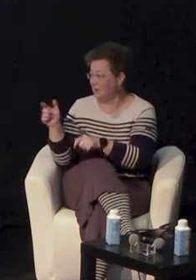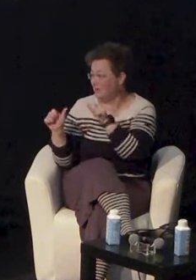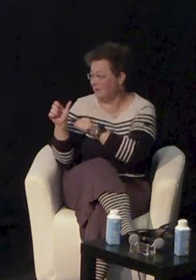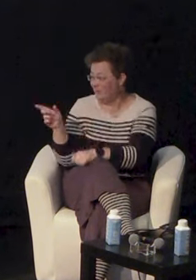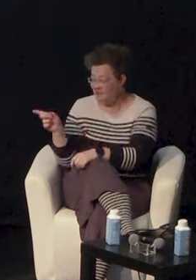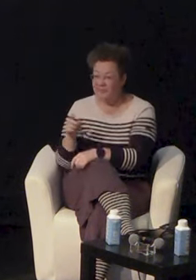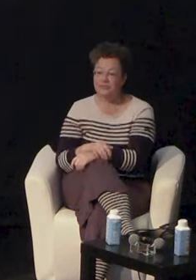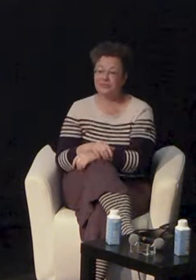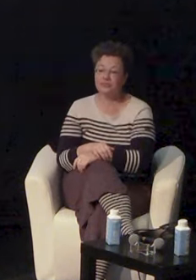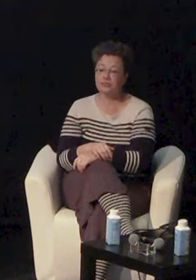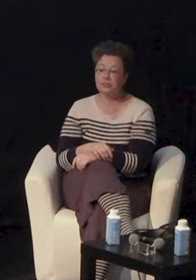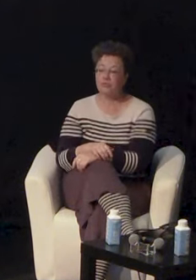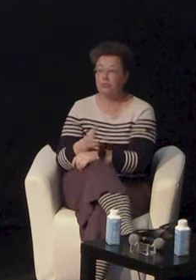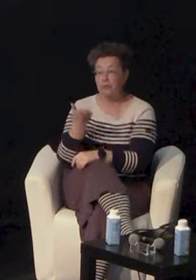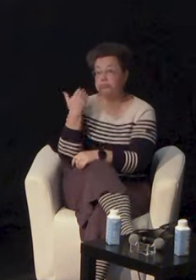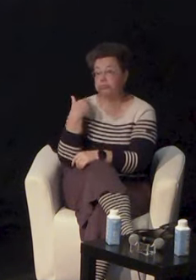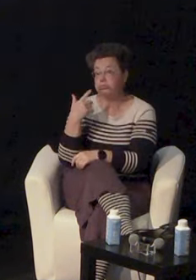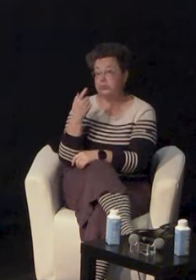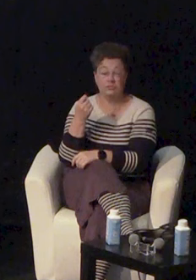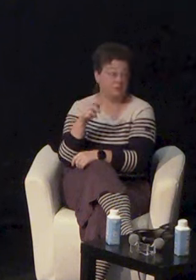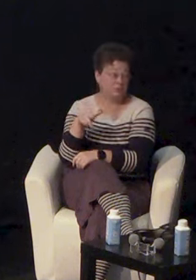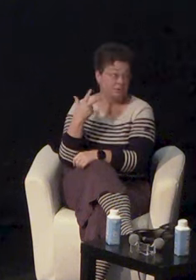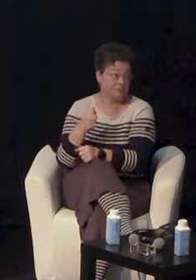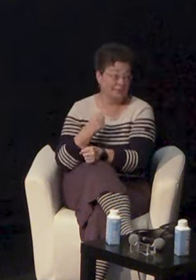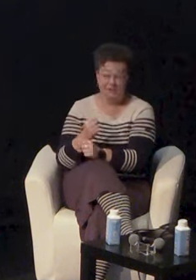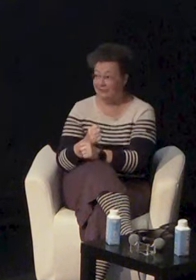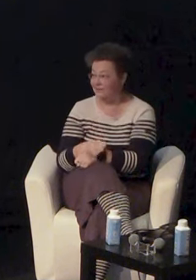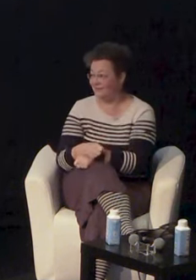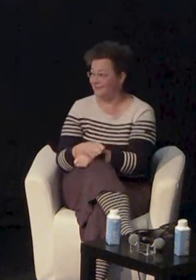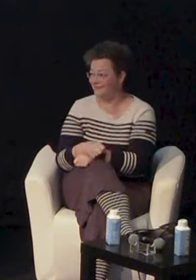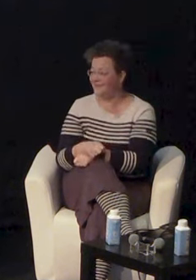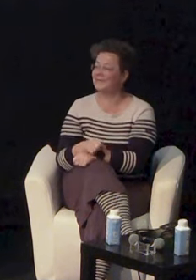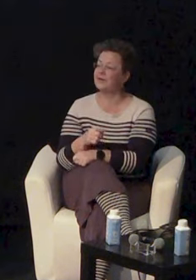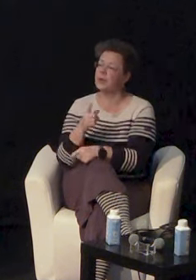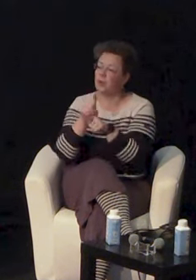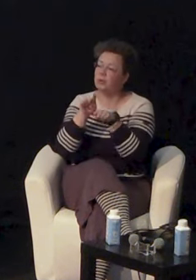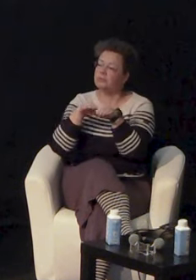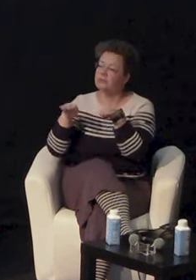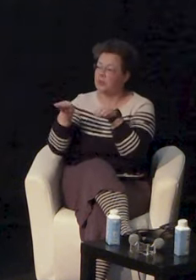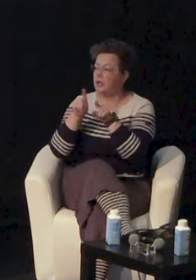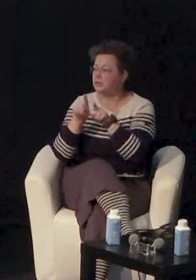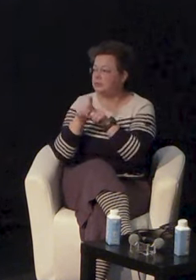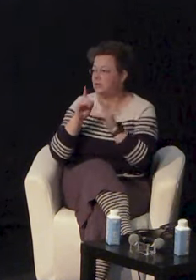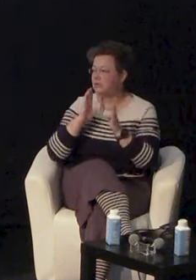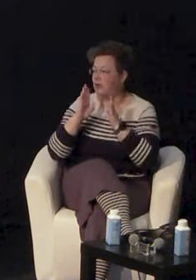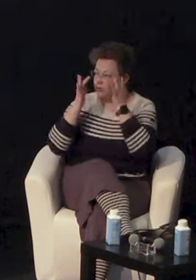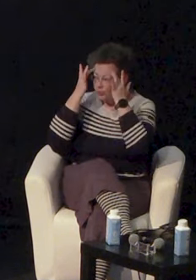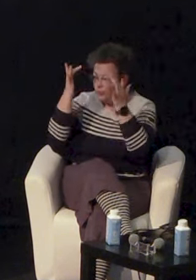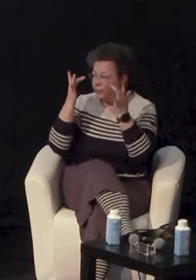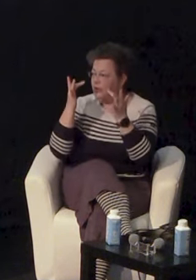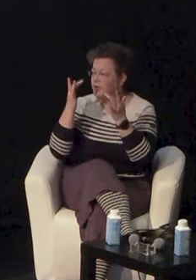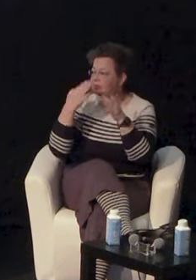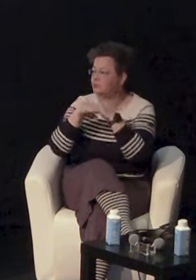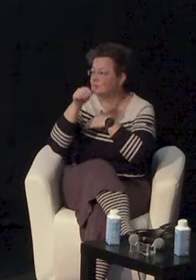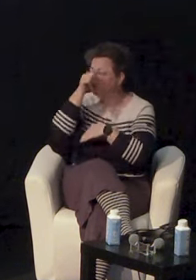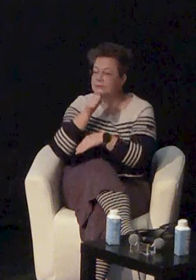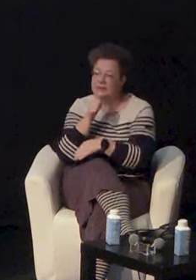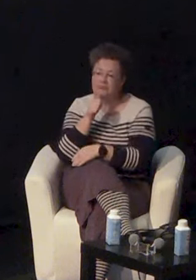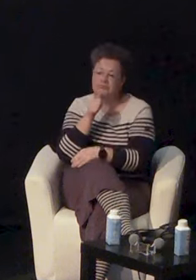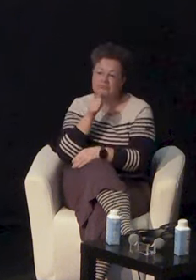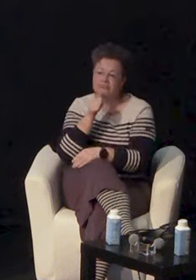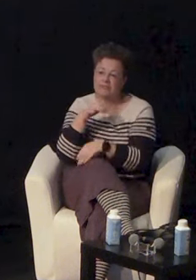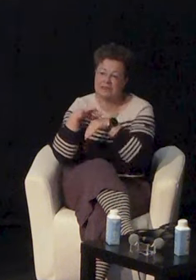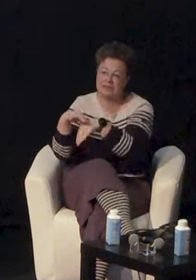et donc je travaille aussi à l'IRIT. Ça va faire 13 ans que je suis à l'IRIT et en parallèle, donc, je suis